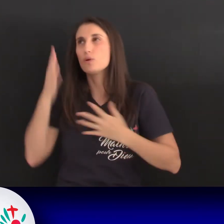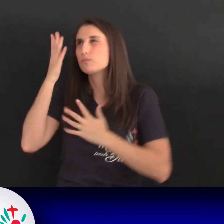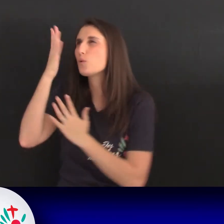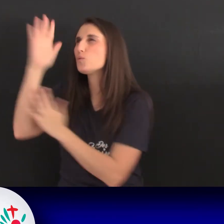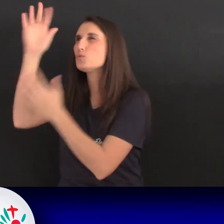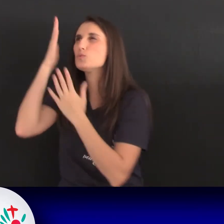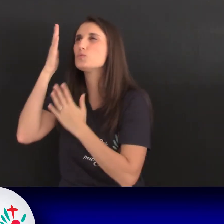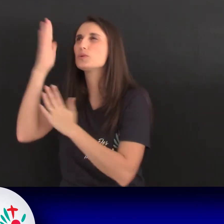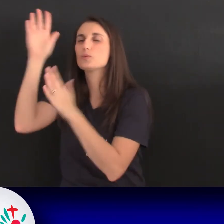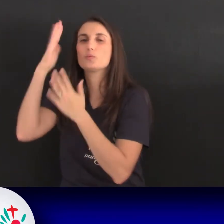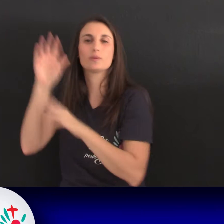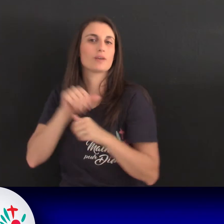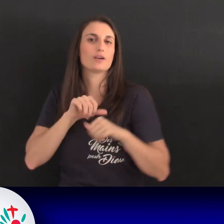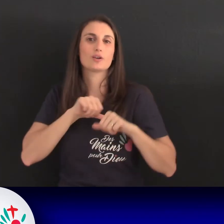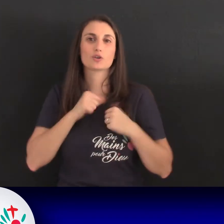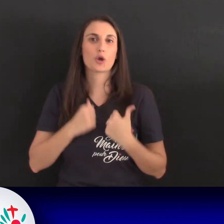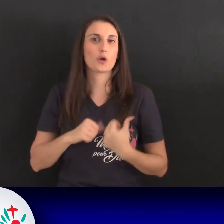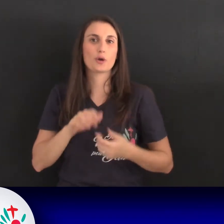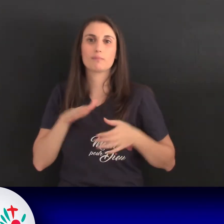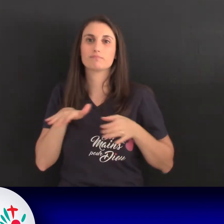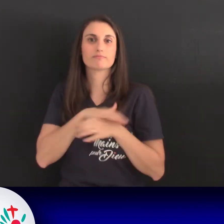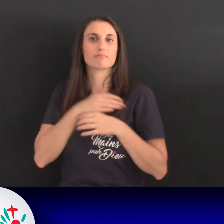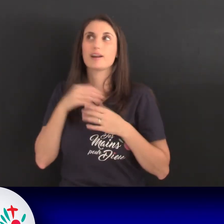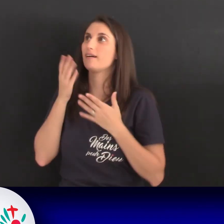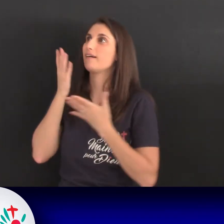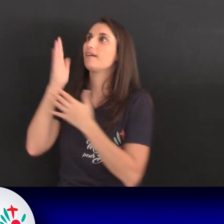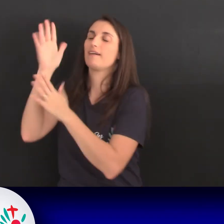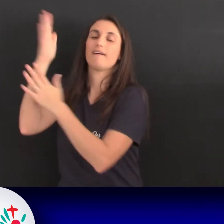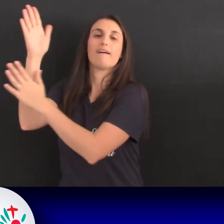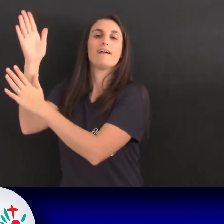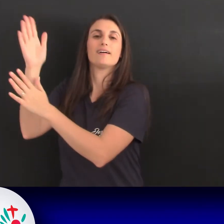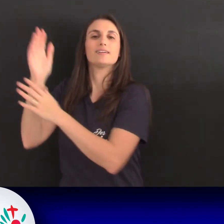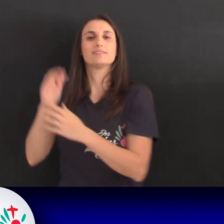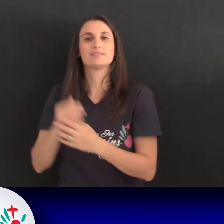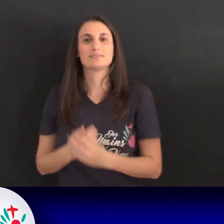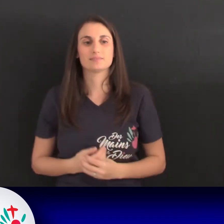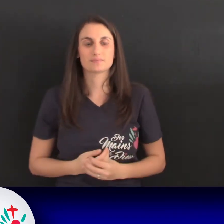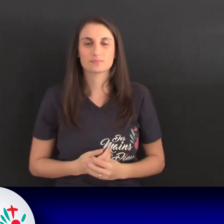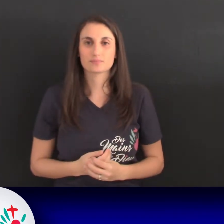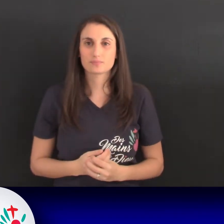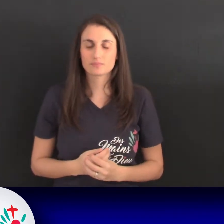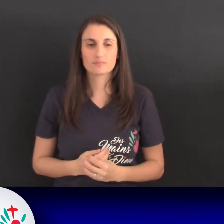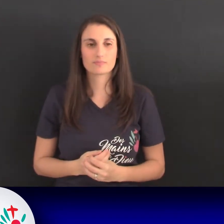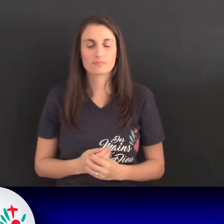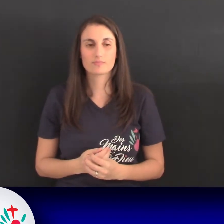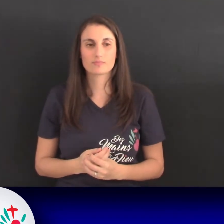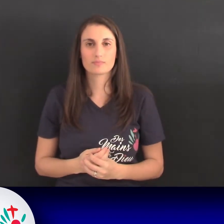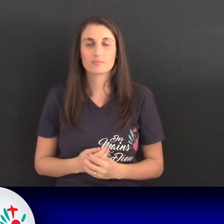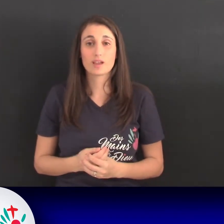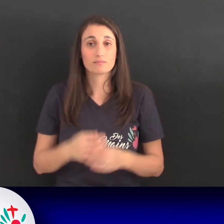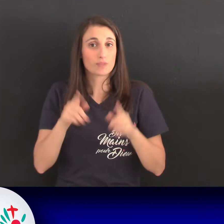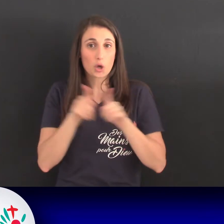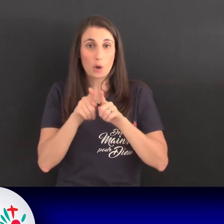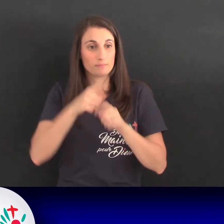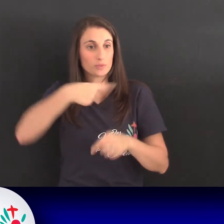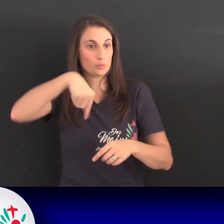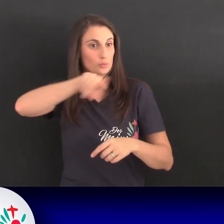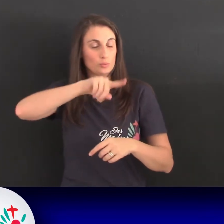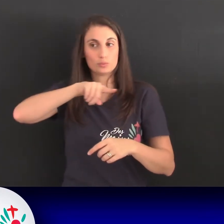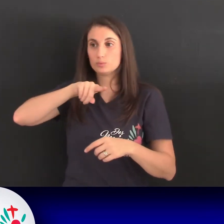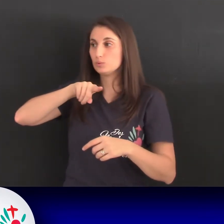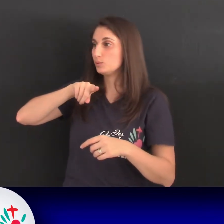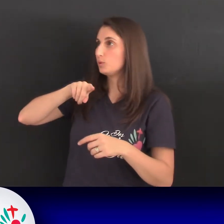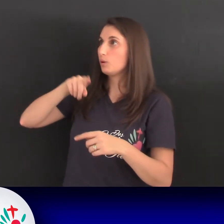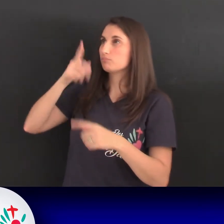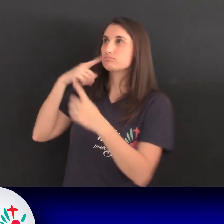de tout notre cœur, tous ensemble, le célébrer, que nous puissions avoir cette attitude, vraiment comme si nous nous prosternions